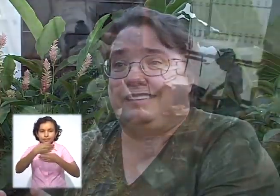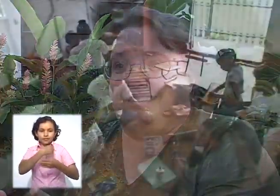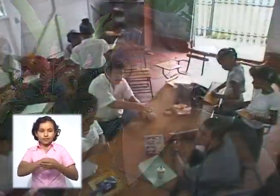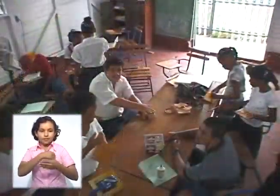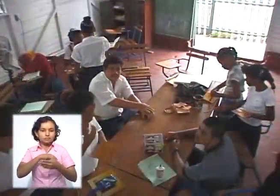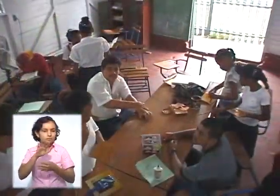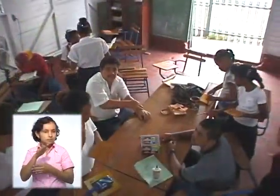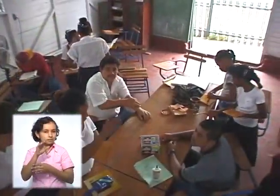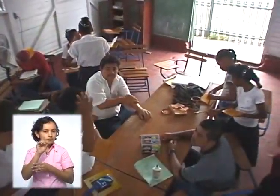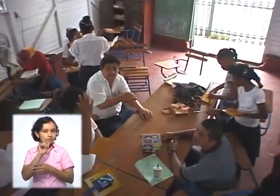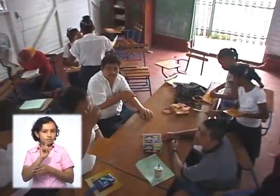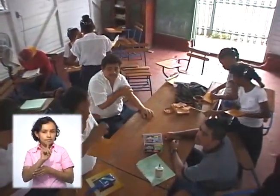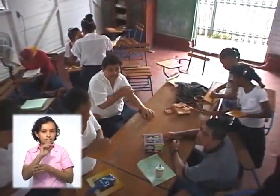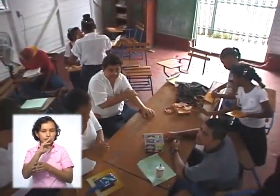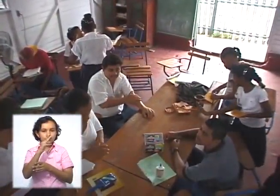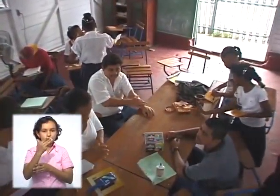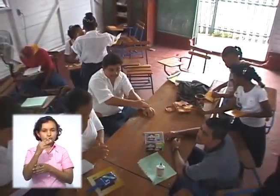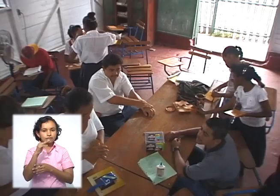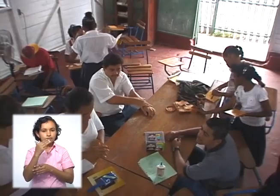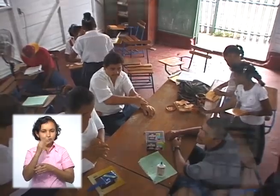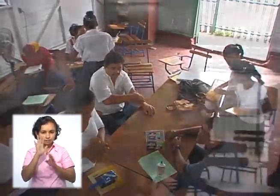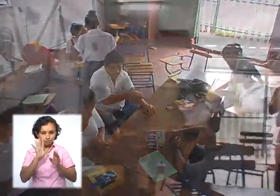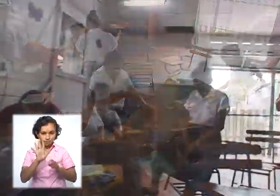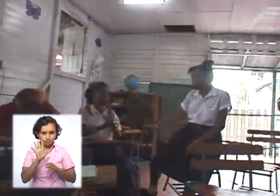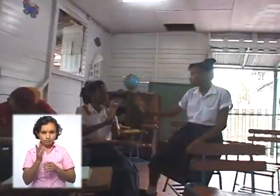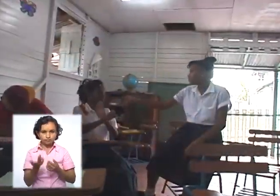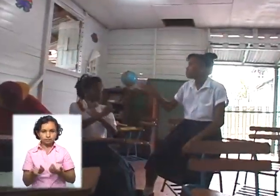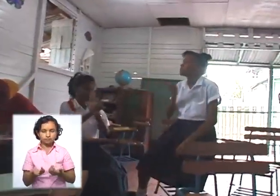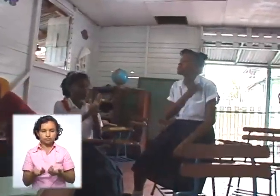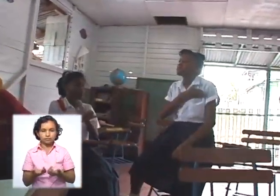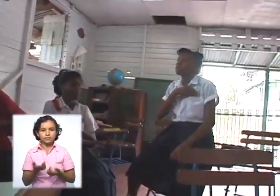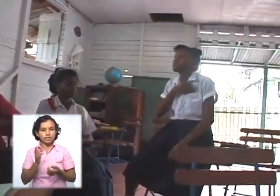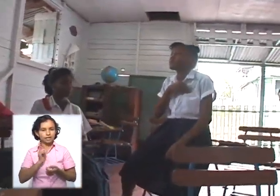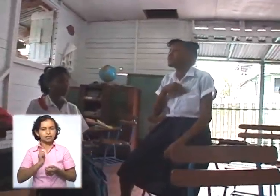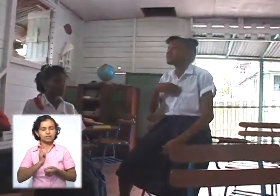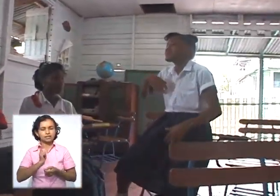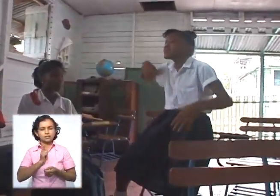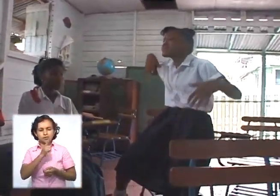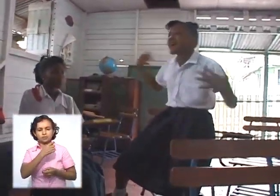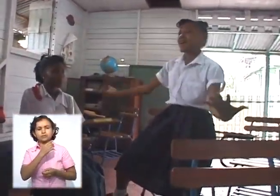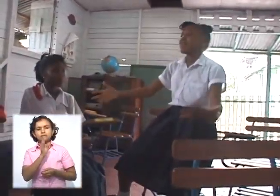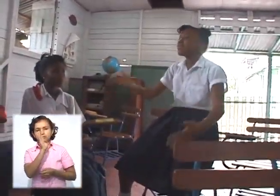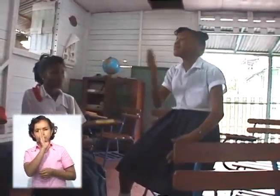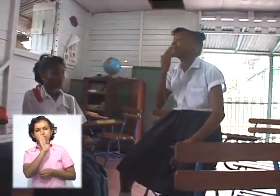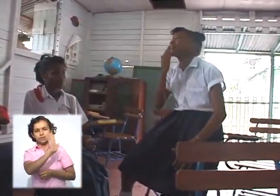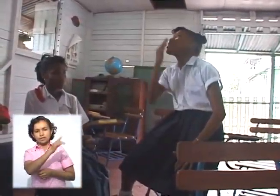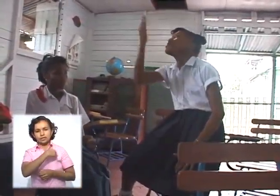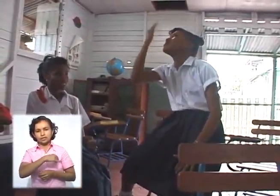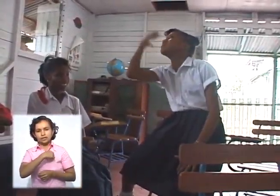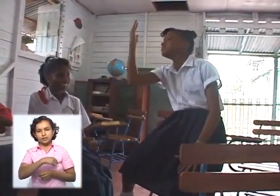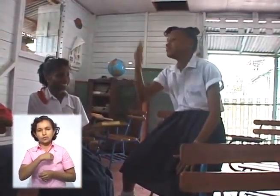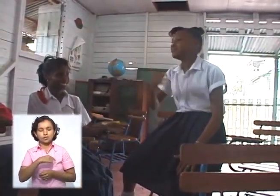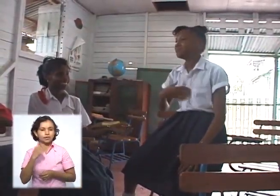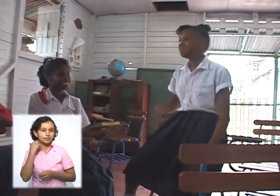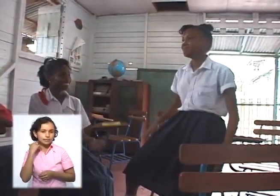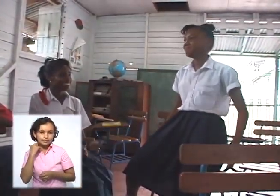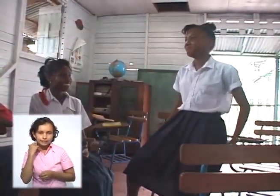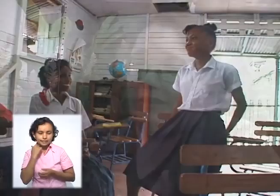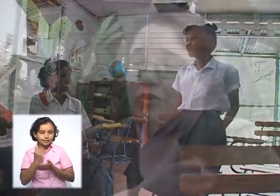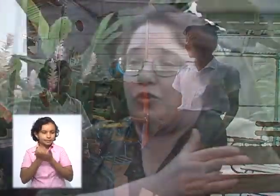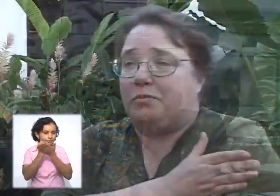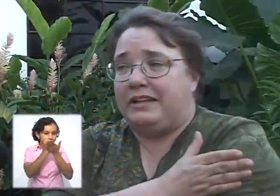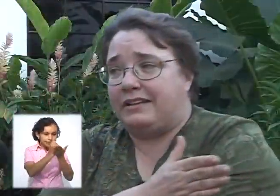escuelita. Desde 1995 tenemos esta escuela